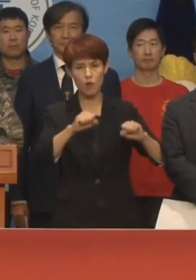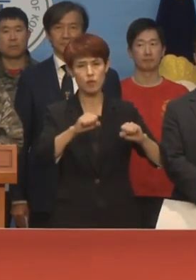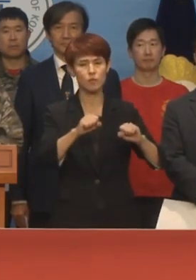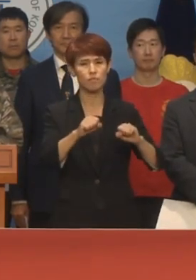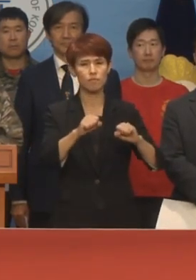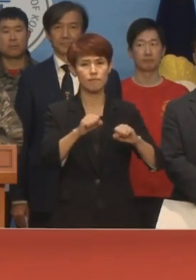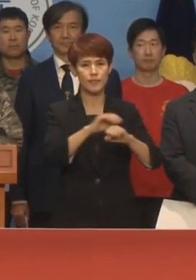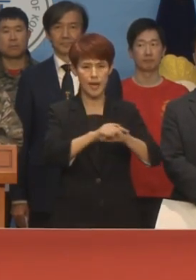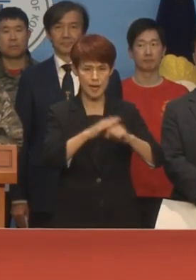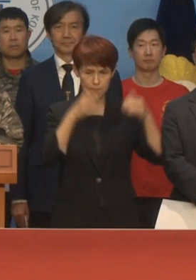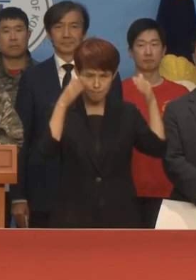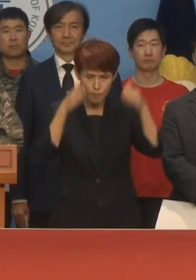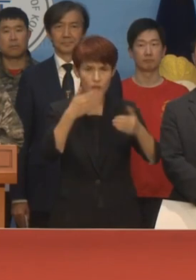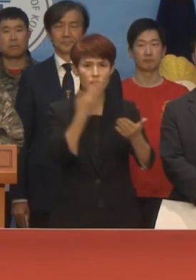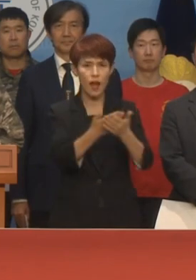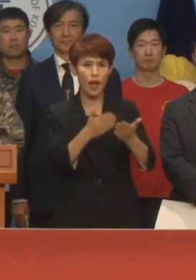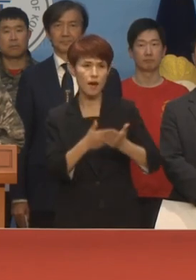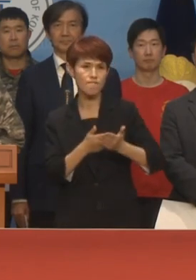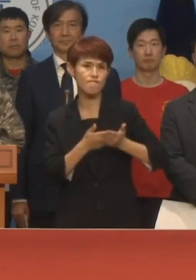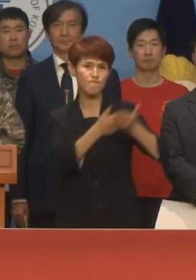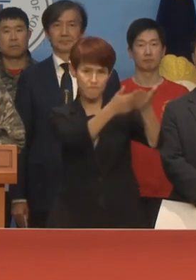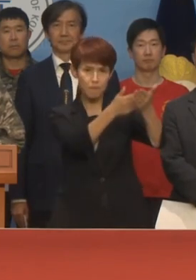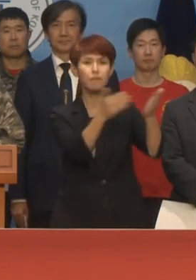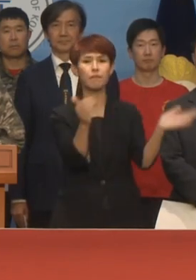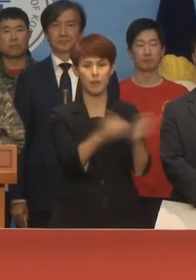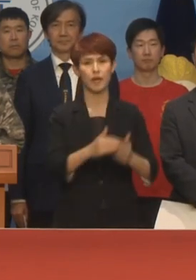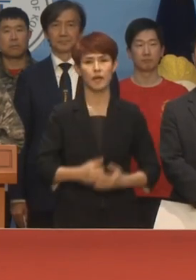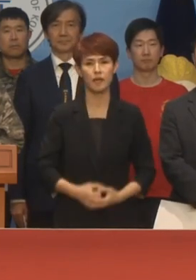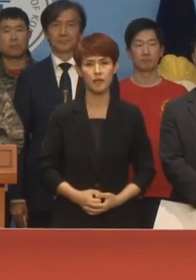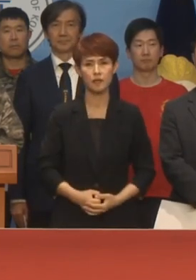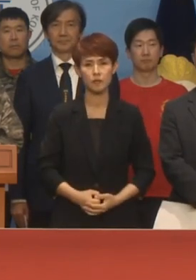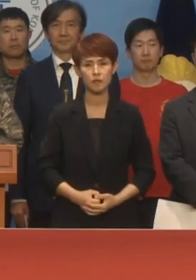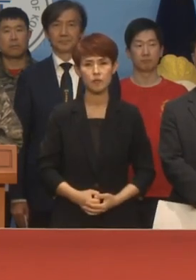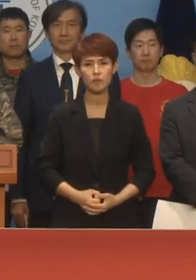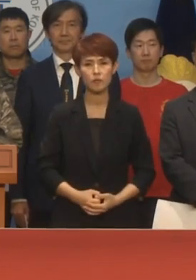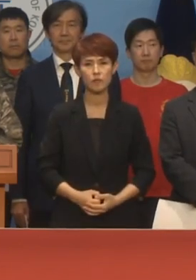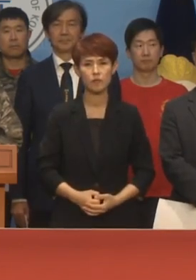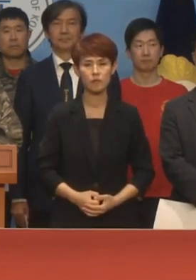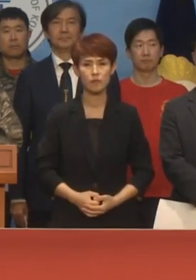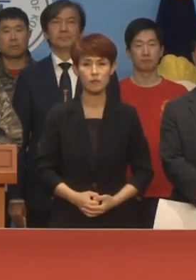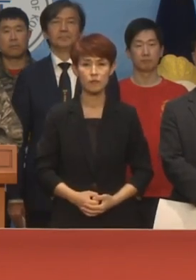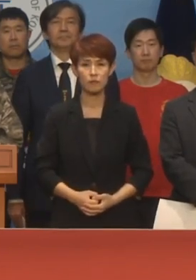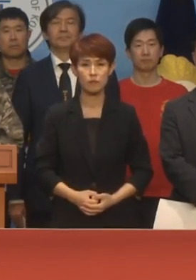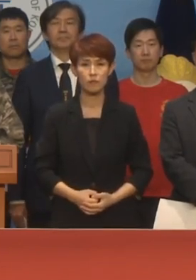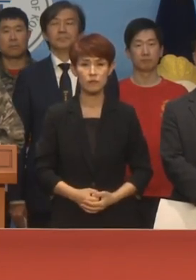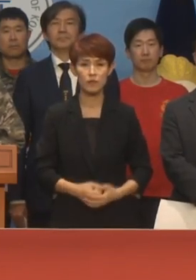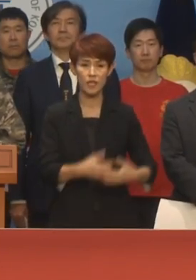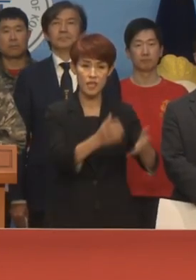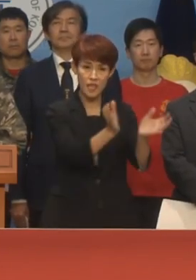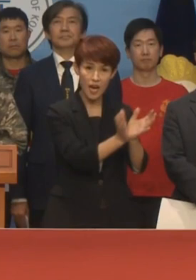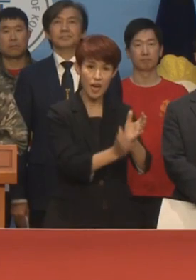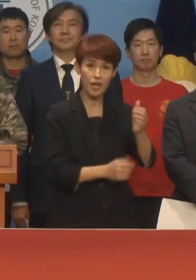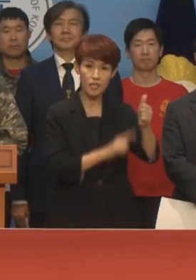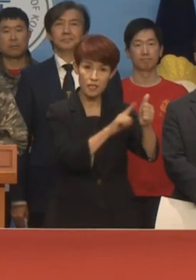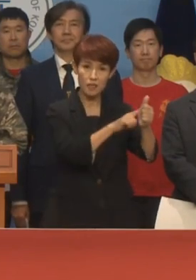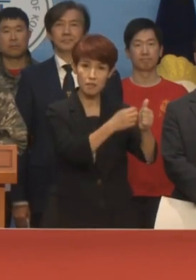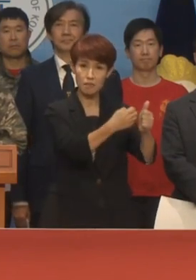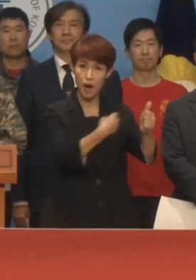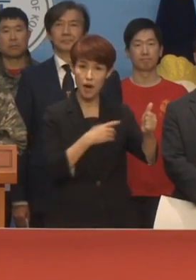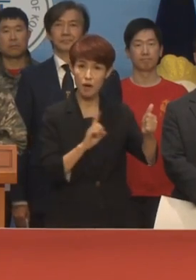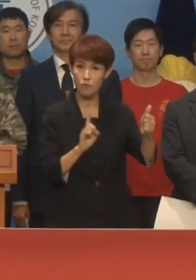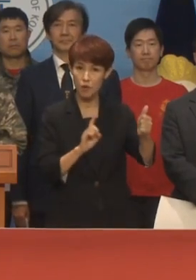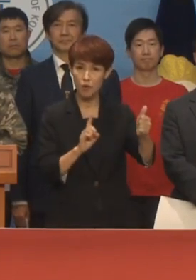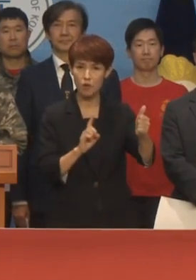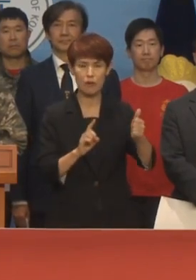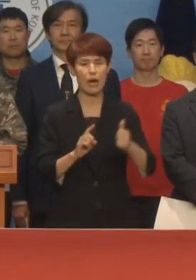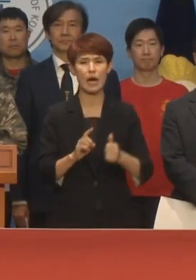것을 당 중진들에게 전달 요청했습니다. 그랬더니 그 당직자가 이렇게